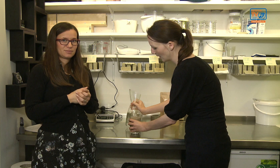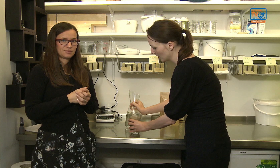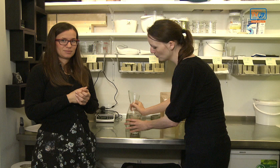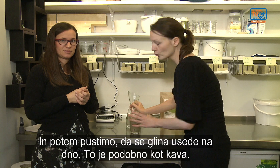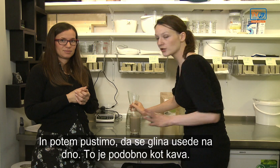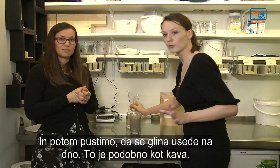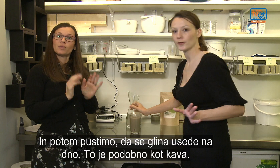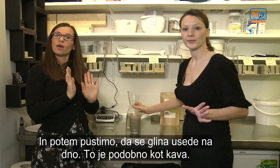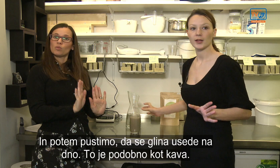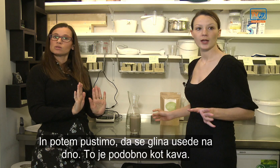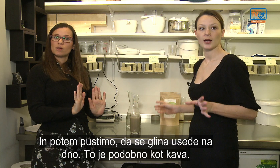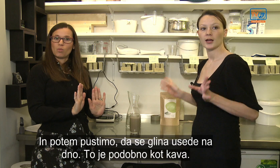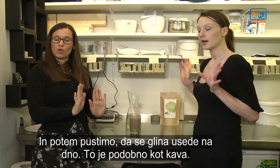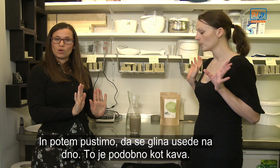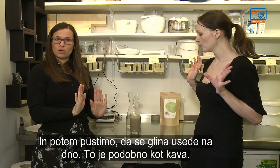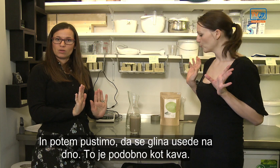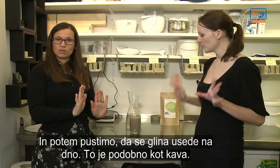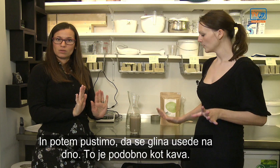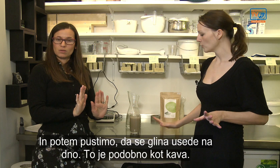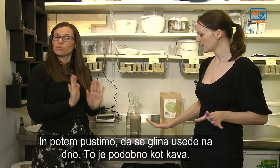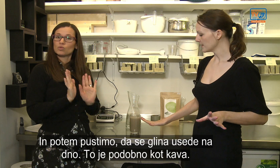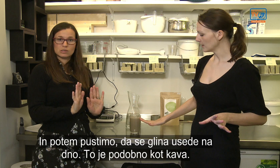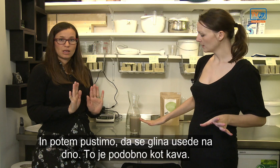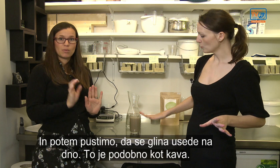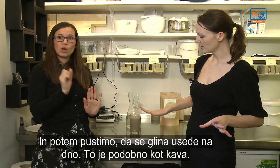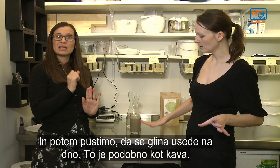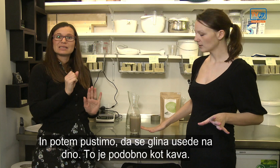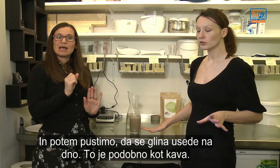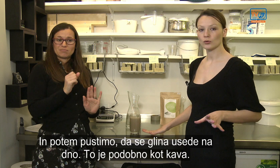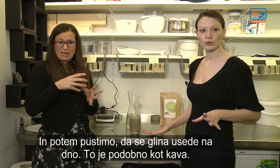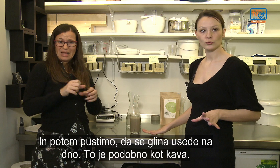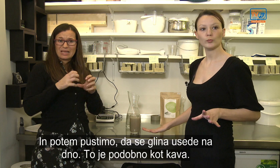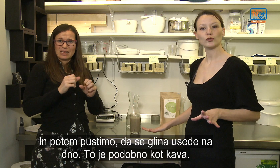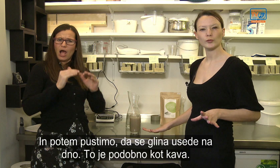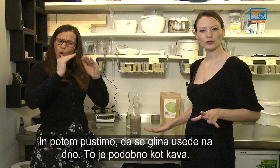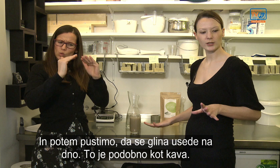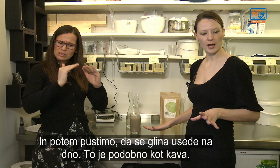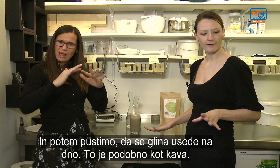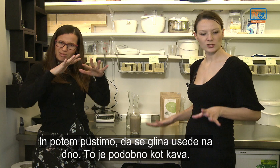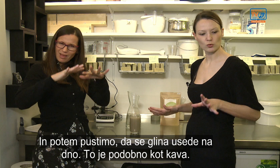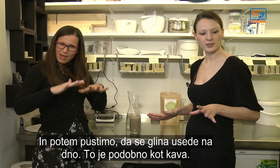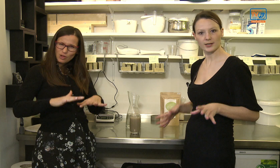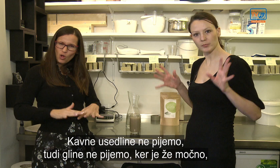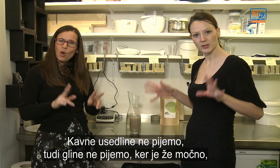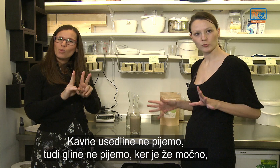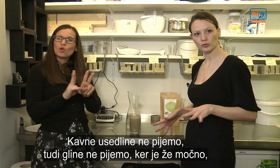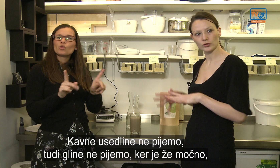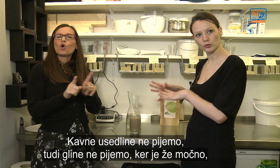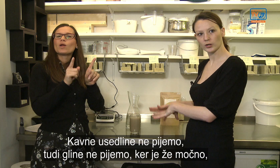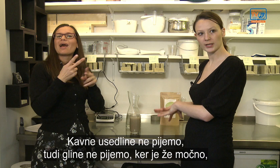In pustimo. Pustimo, da se glina usede na dnu. To je podobno kot kava. Z oca ne pijemo, tudi tukaj gline